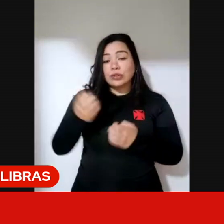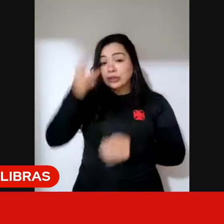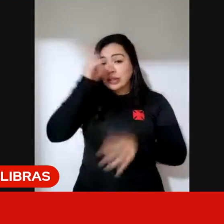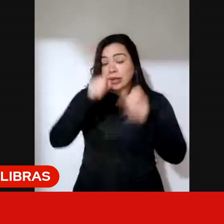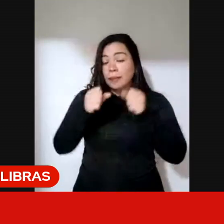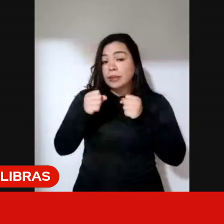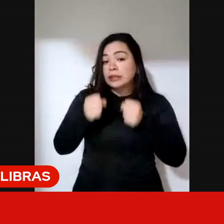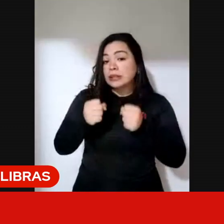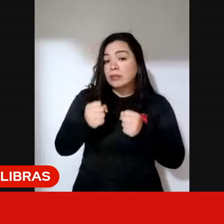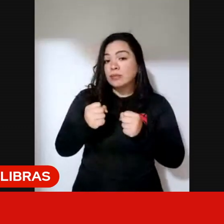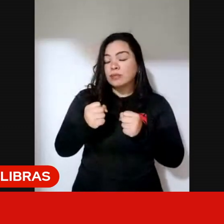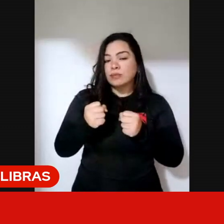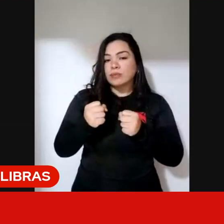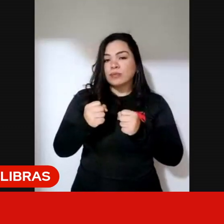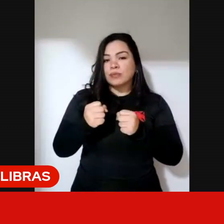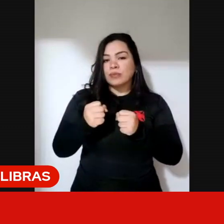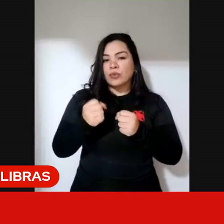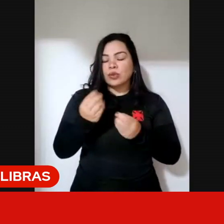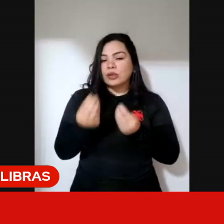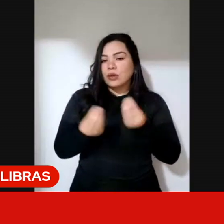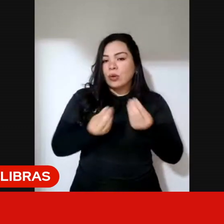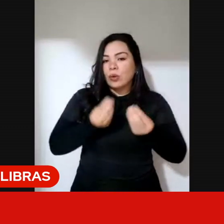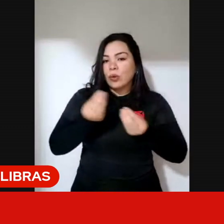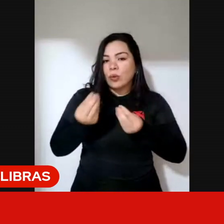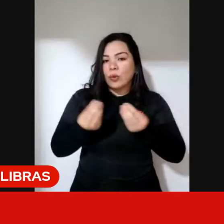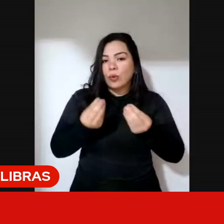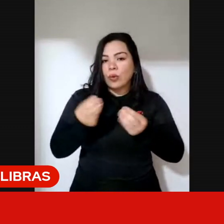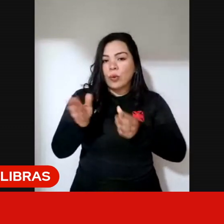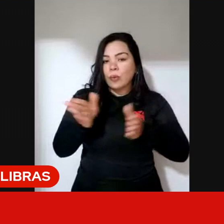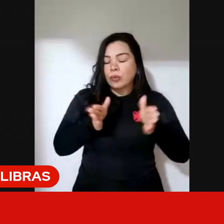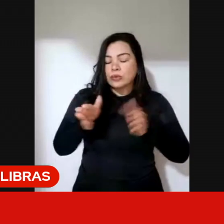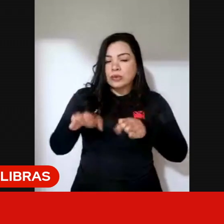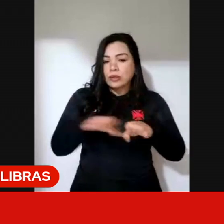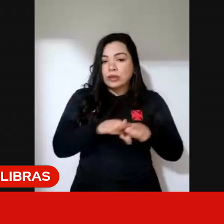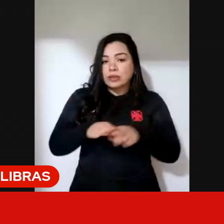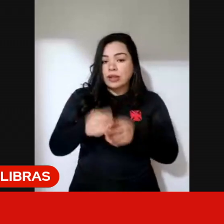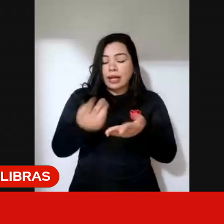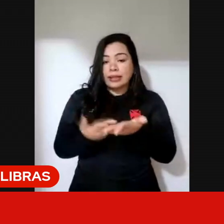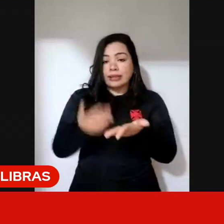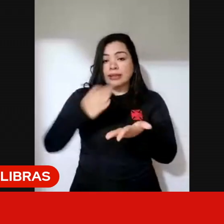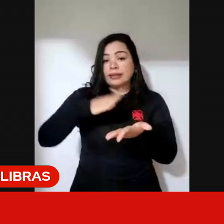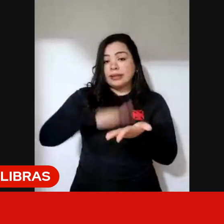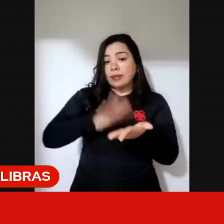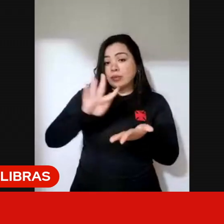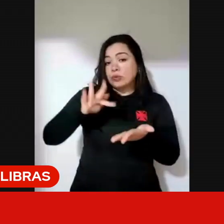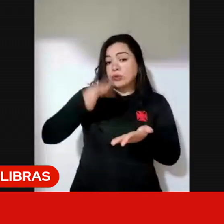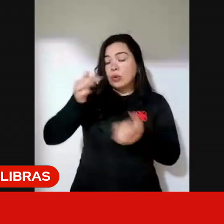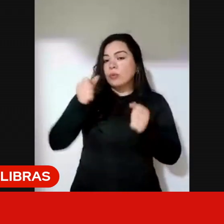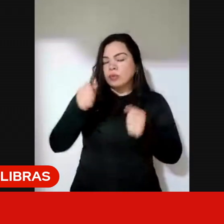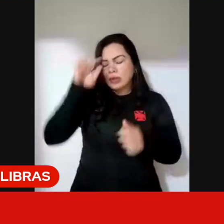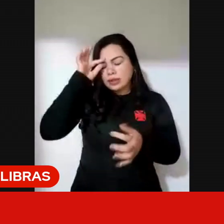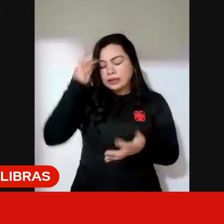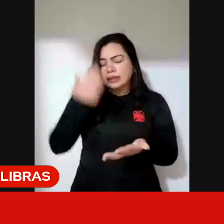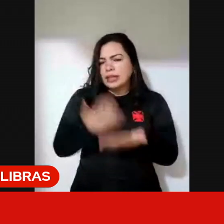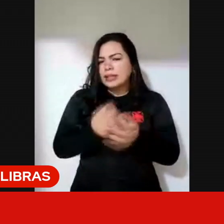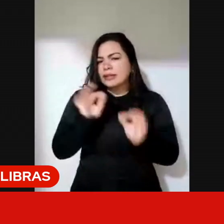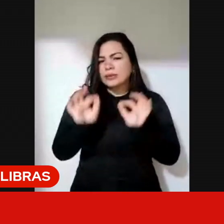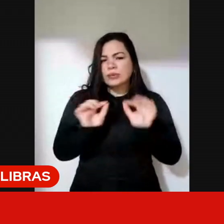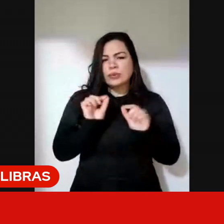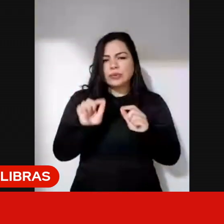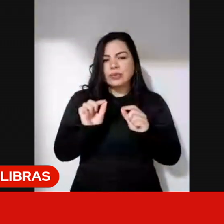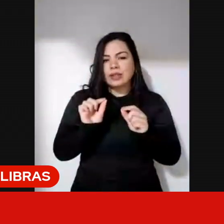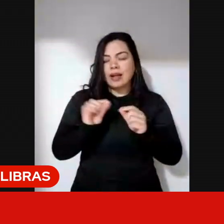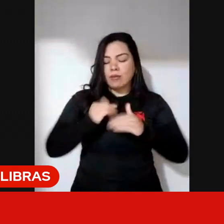para também se tornarem intérpretes, porque eu tenho certeza que a gente pode construir,